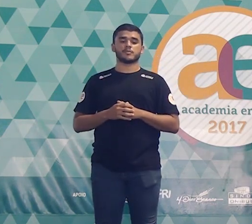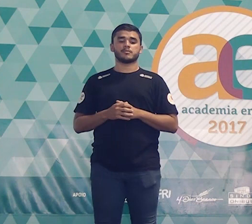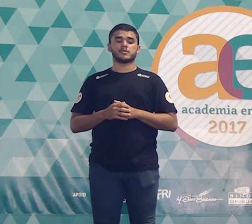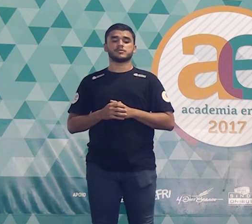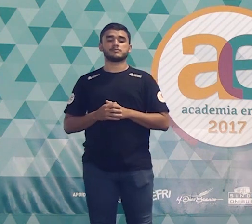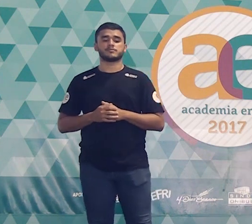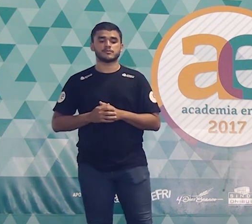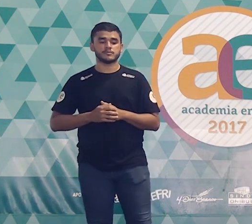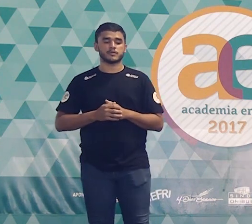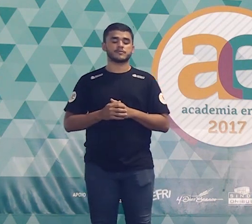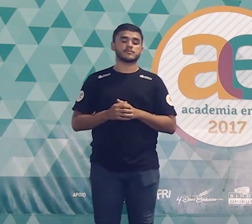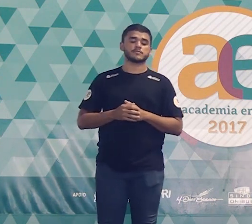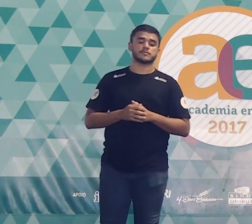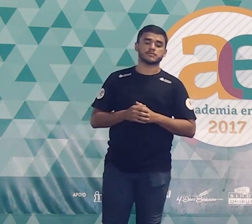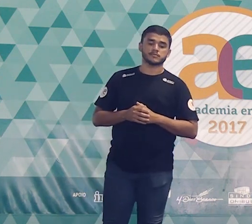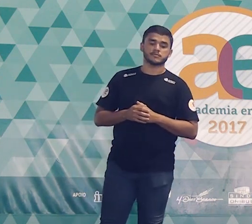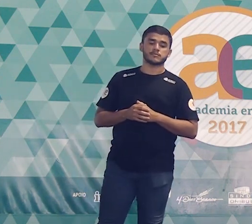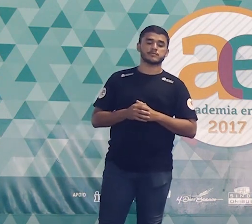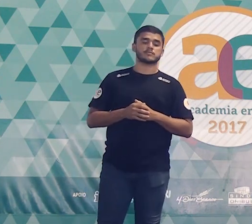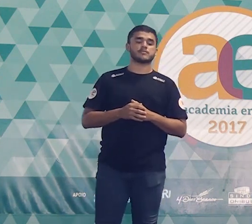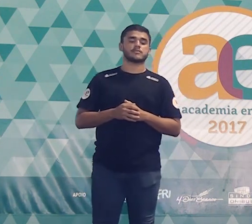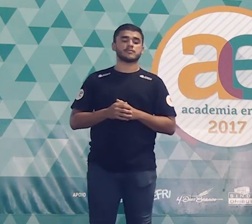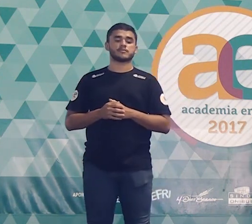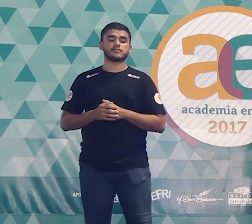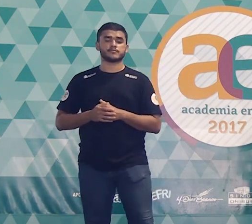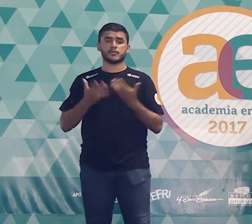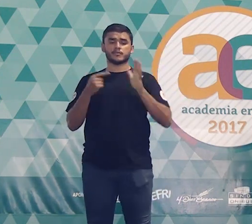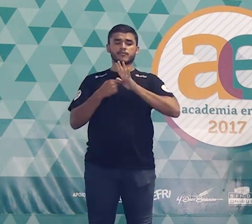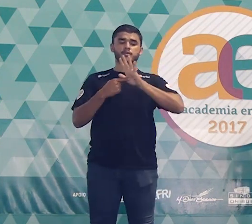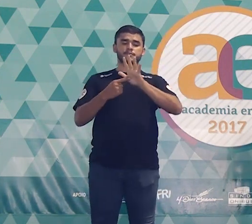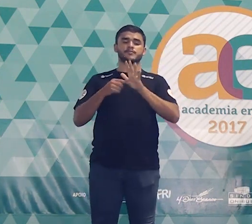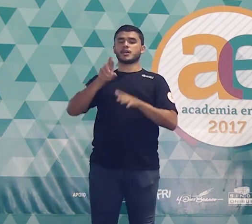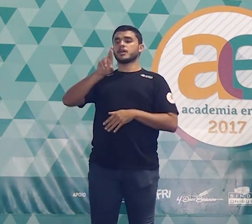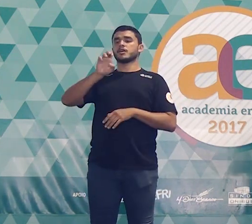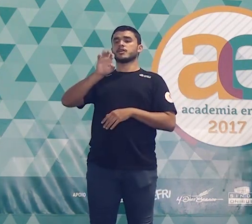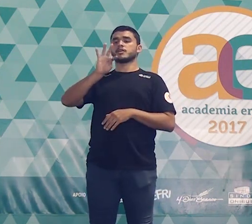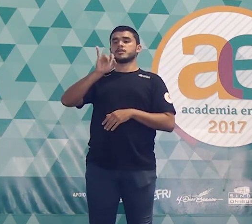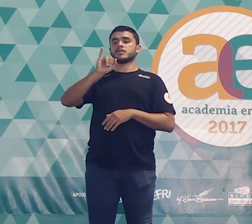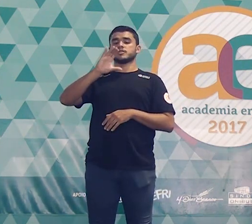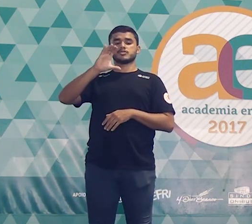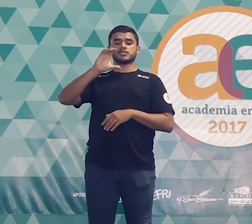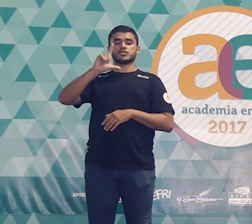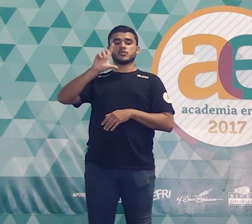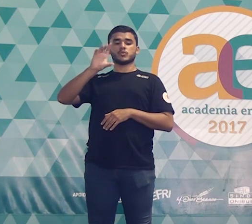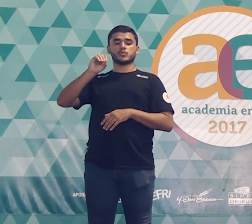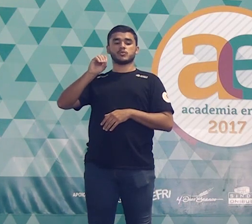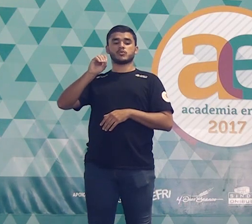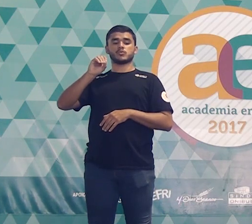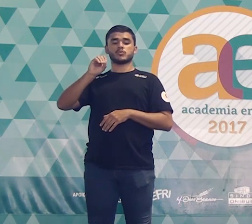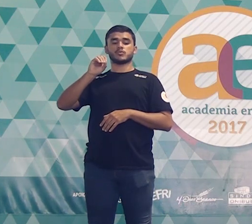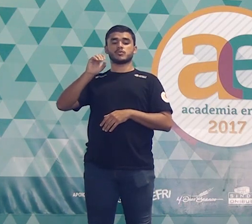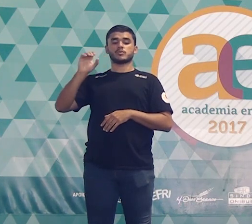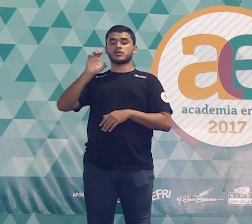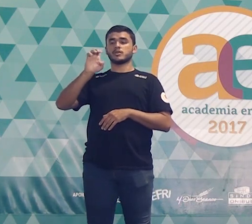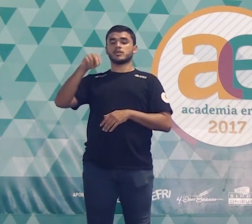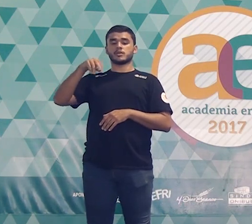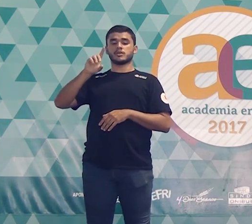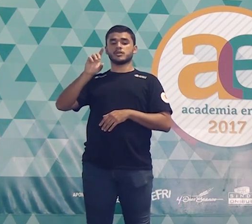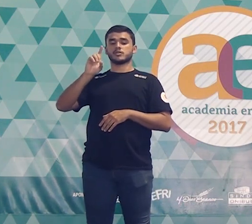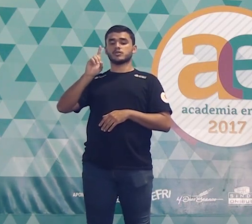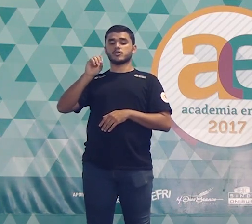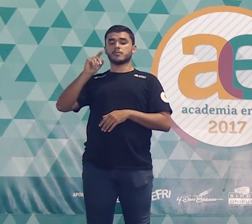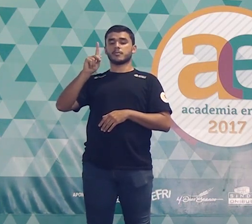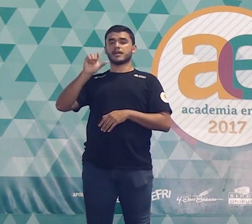tá? Vamos lá. Vamos falar do retículo plasmático rugoso, chamado granular ou ergastoplasma,